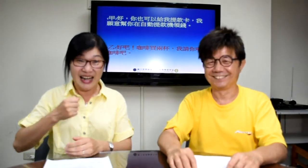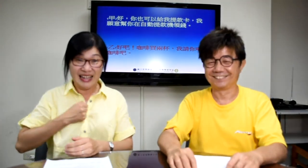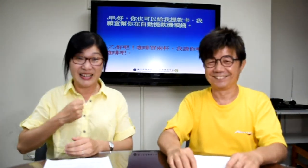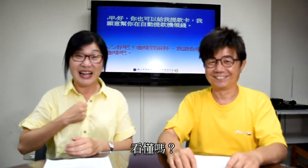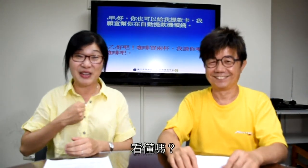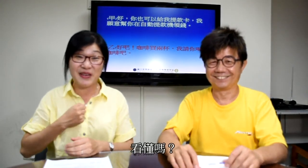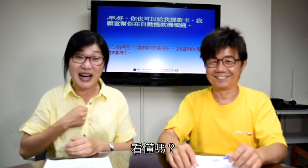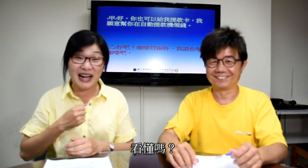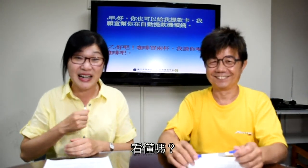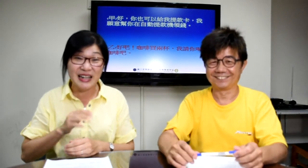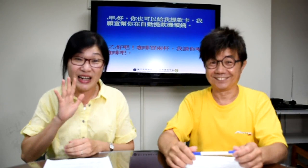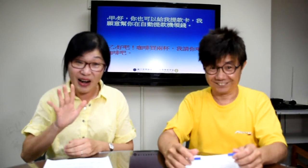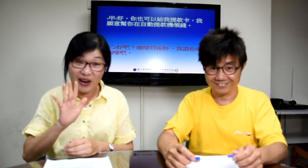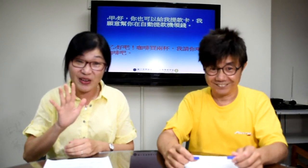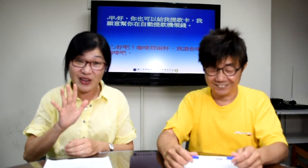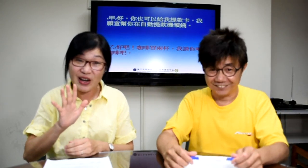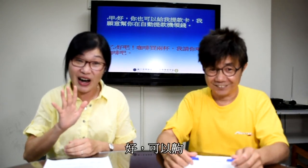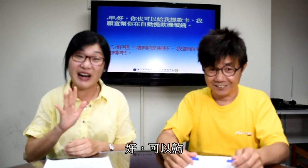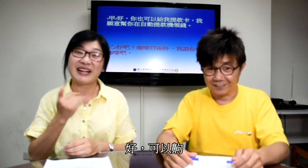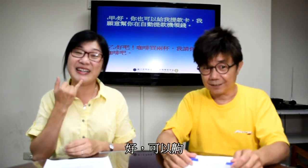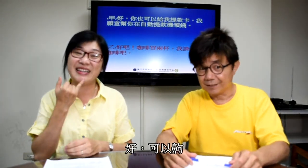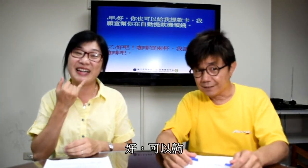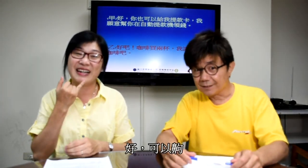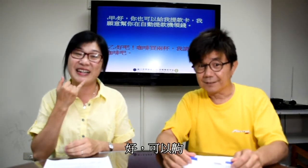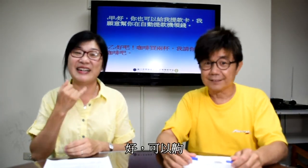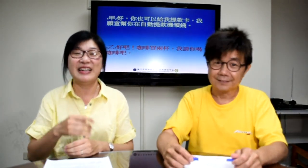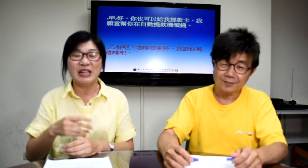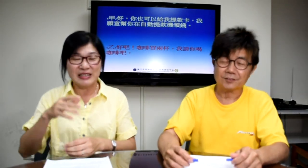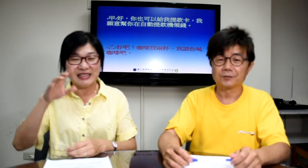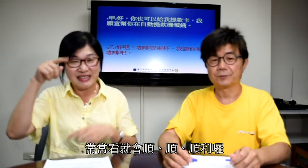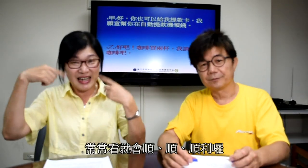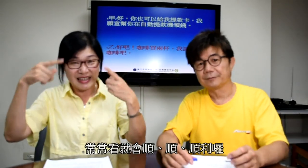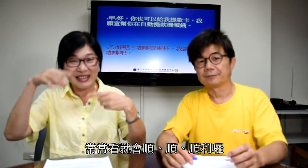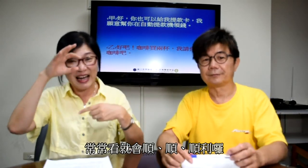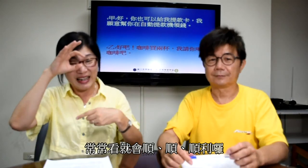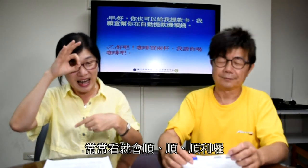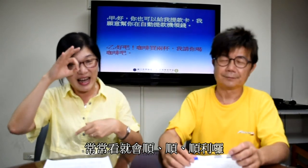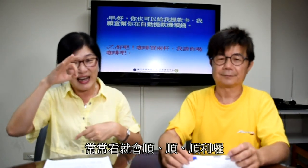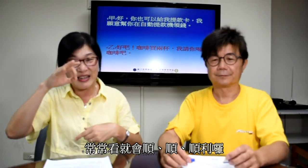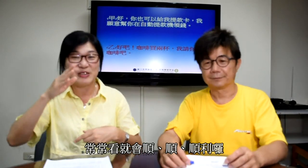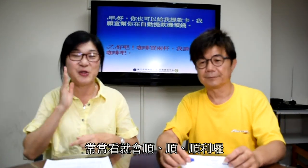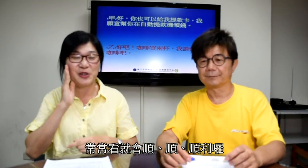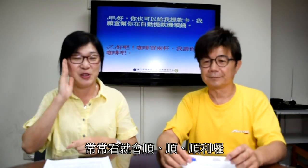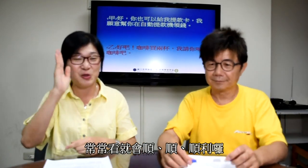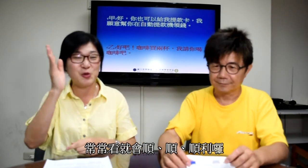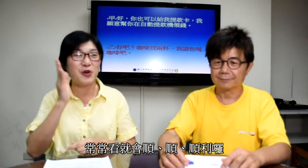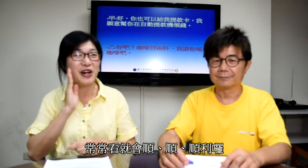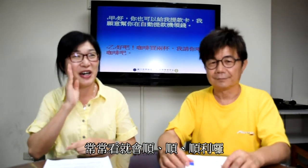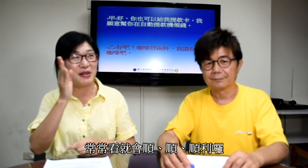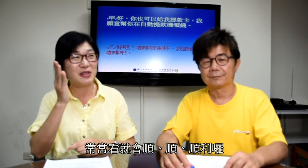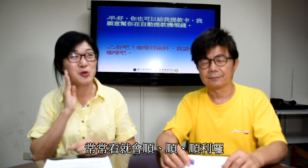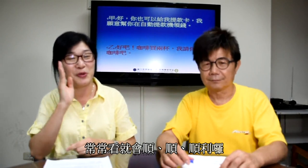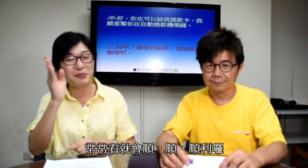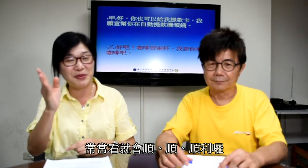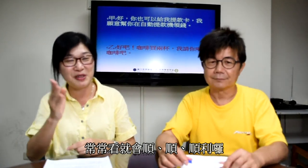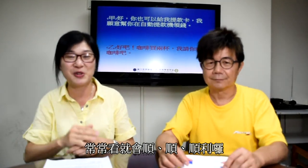看懂吗？好，可以哦。常常看就会顺利